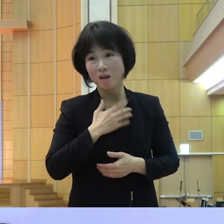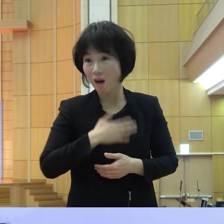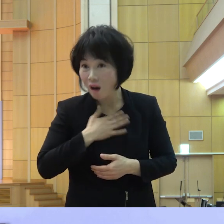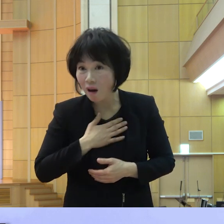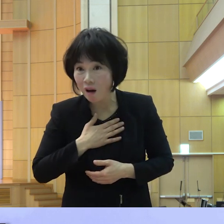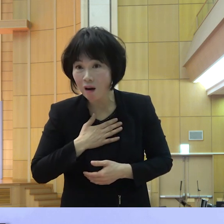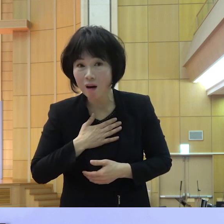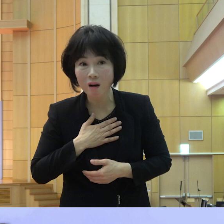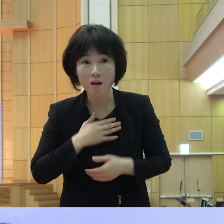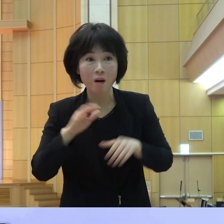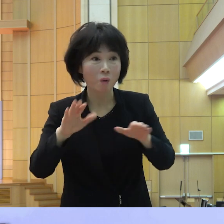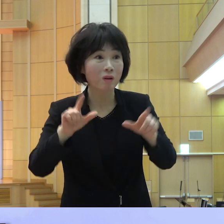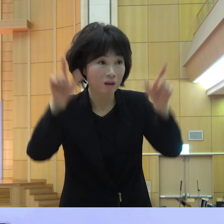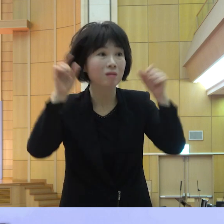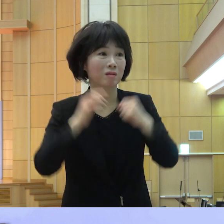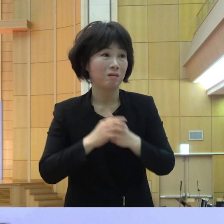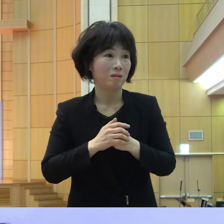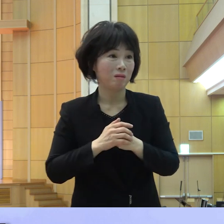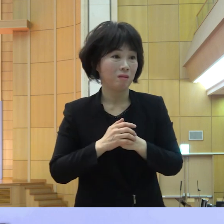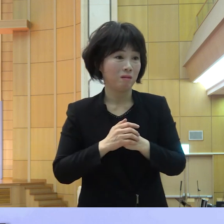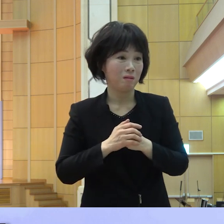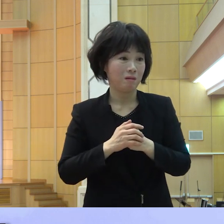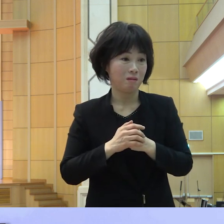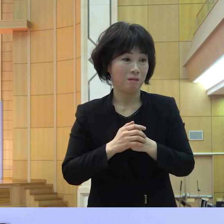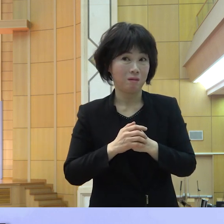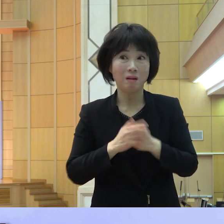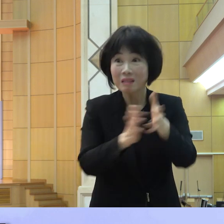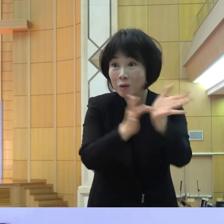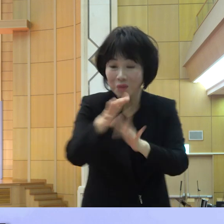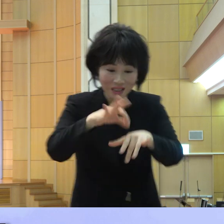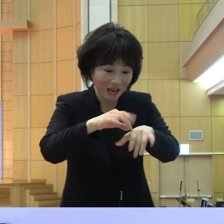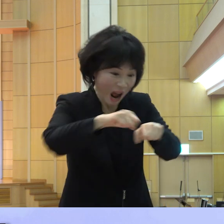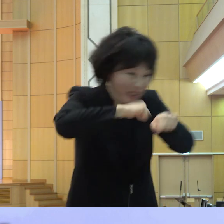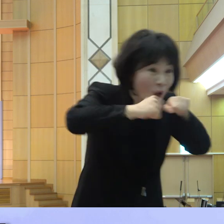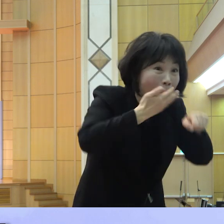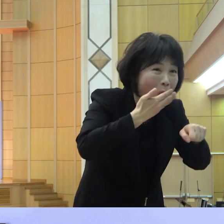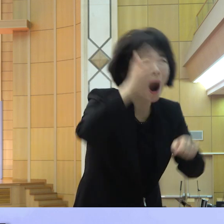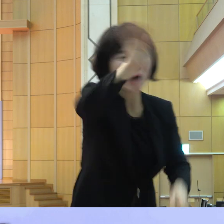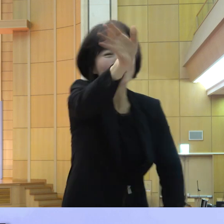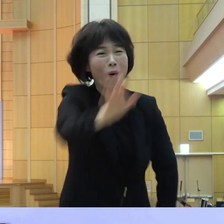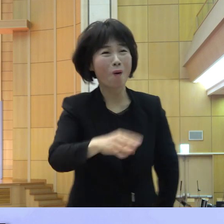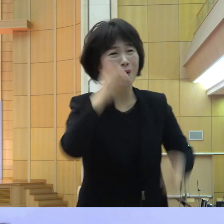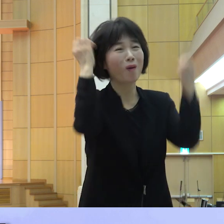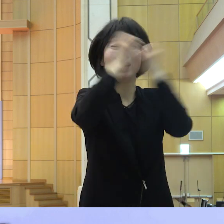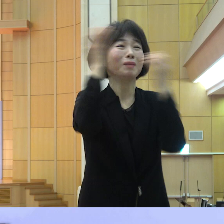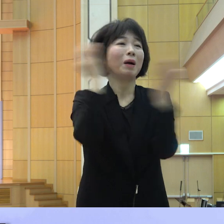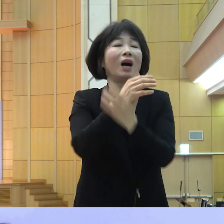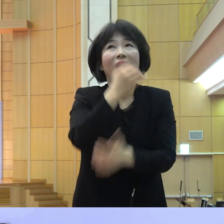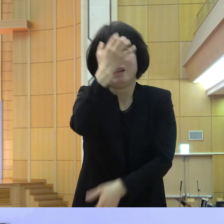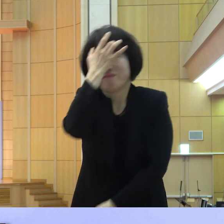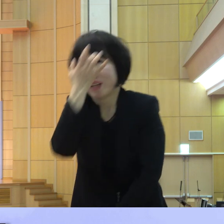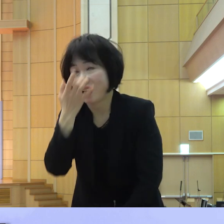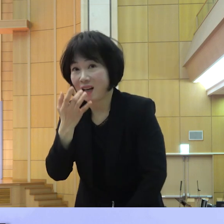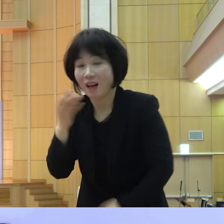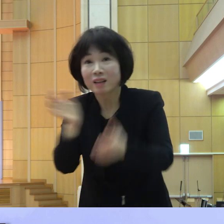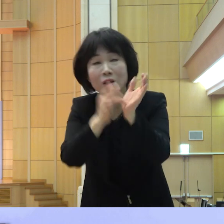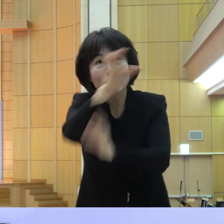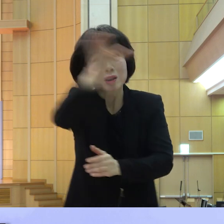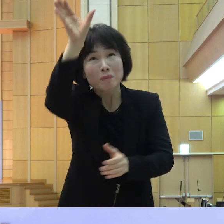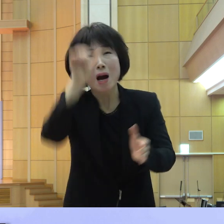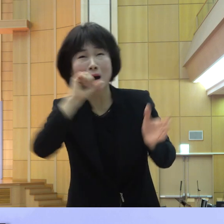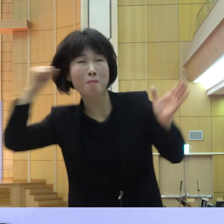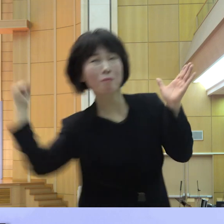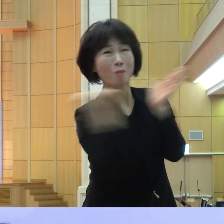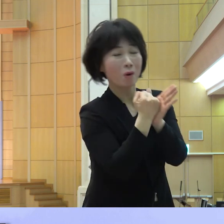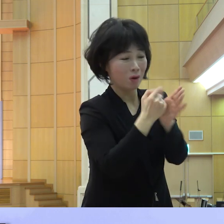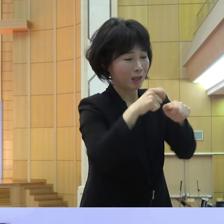그럼 오늘날 예수님, 그 당시에도 예수님 직접 살을 먹은 건 아니잖아요. 그렇죠? 예수님의 십자가 지심으로 살을